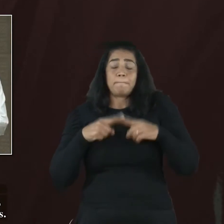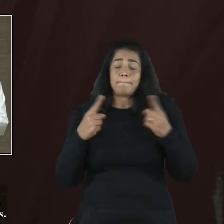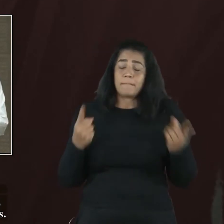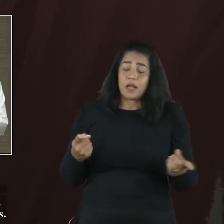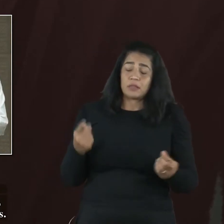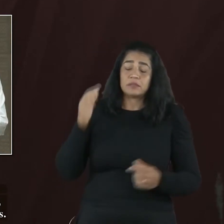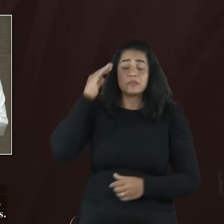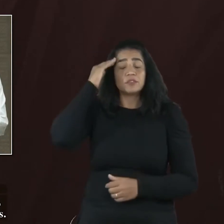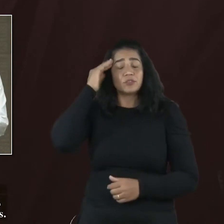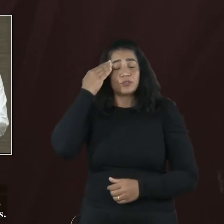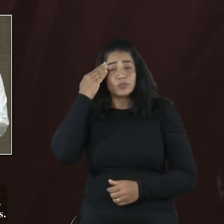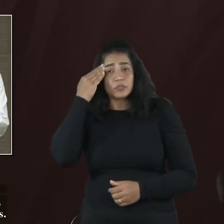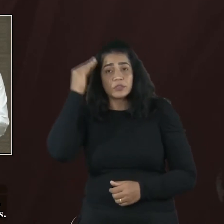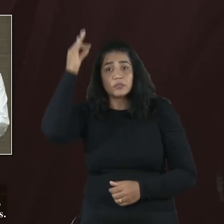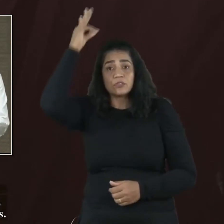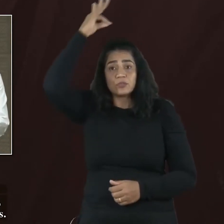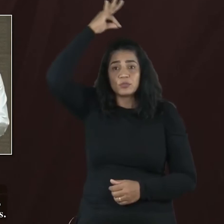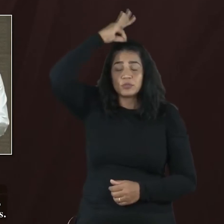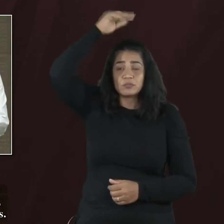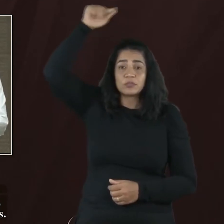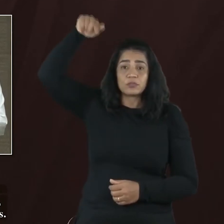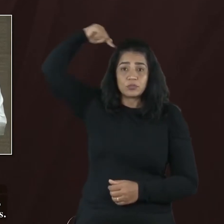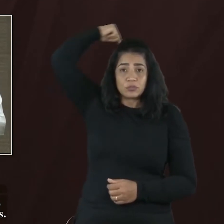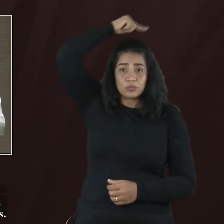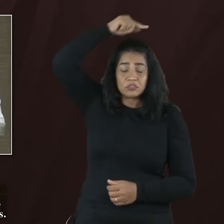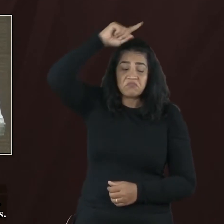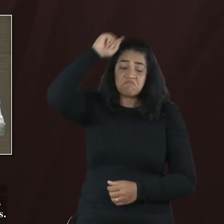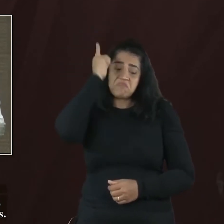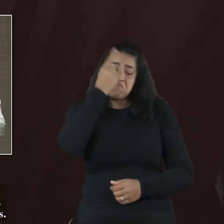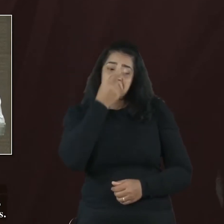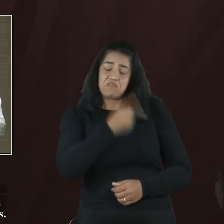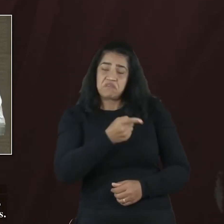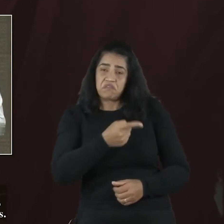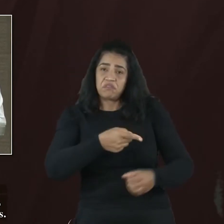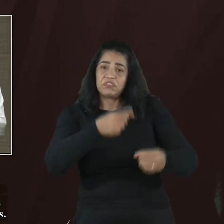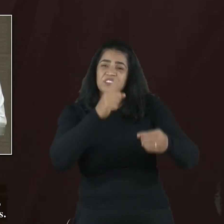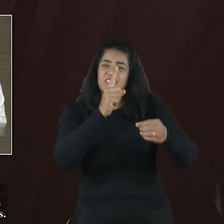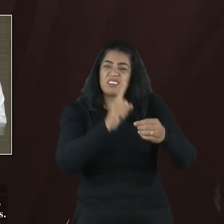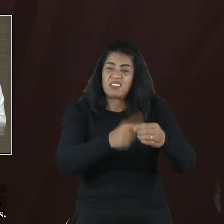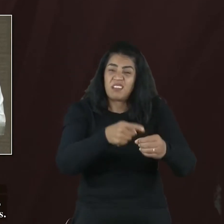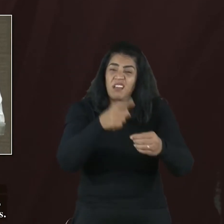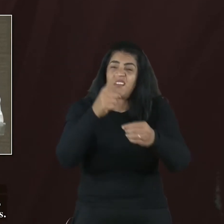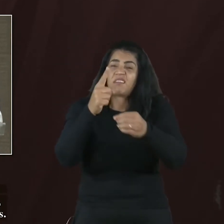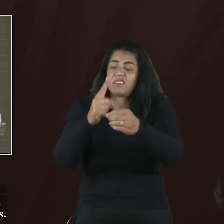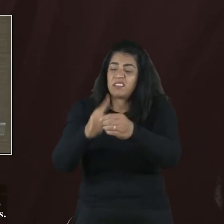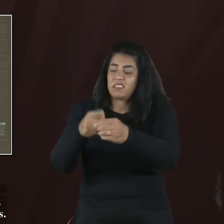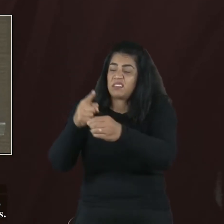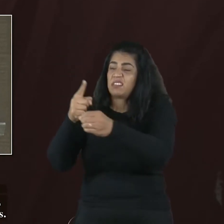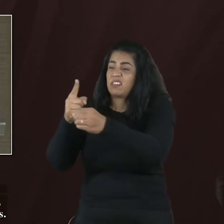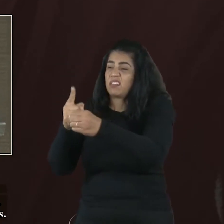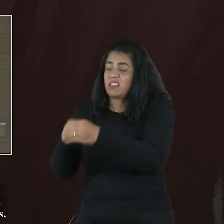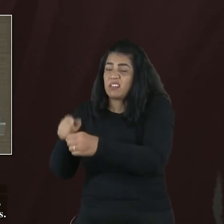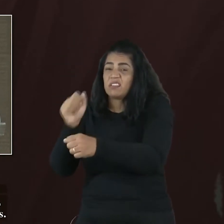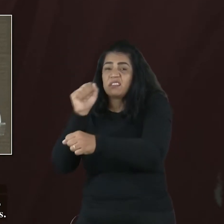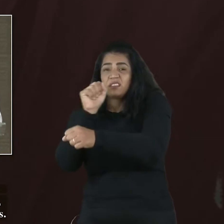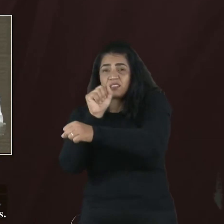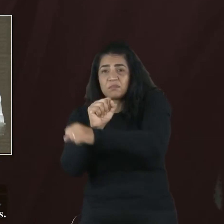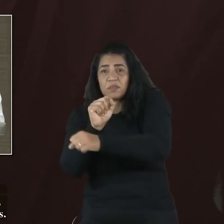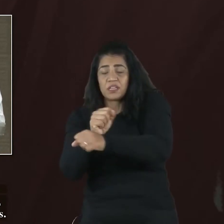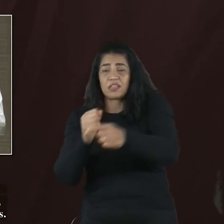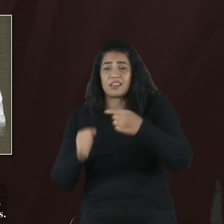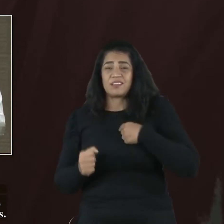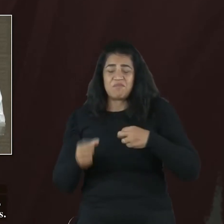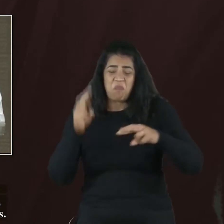em cidade me assegura que me esperam cadeias e tribulações. Ao longo